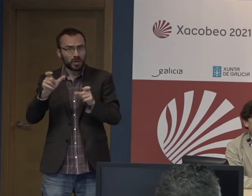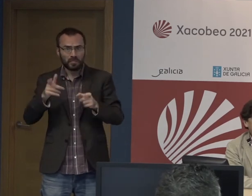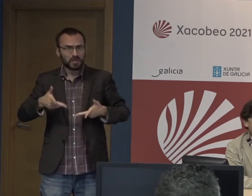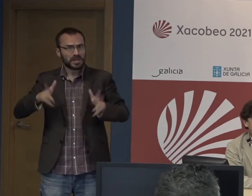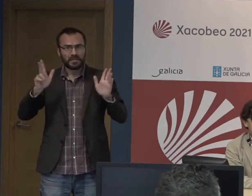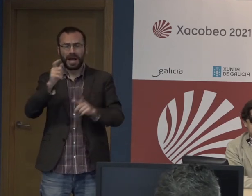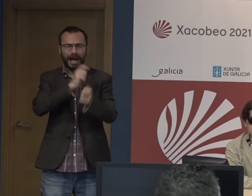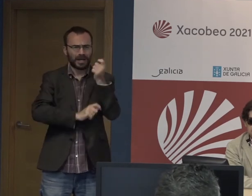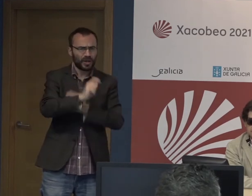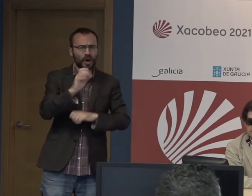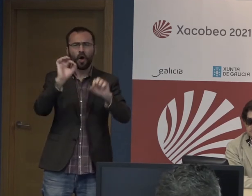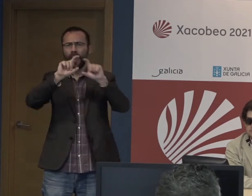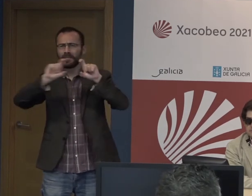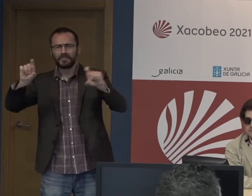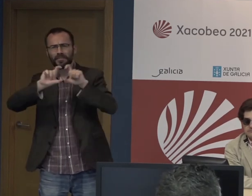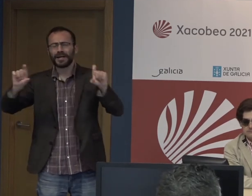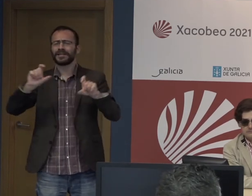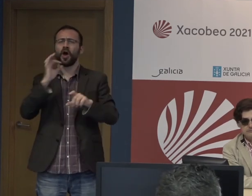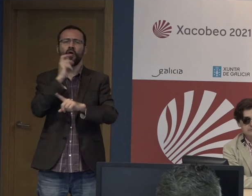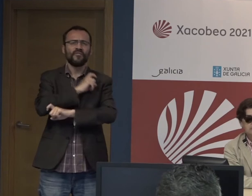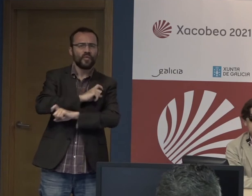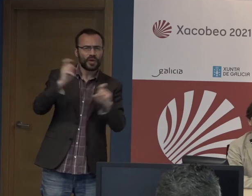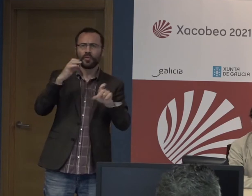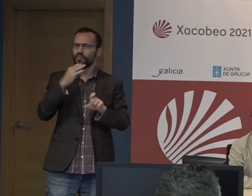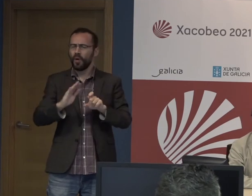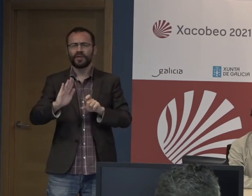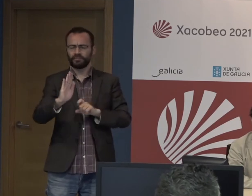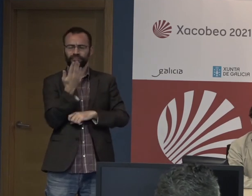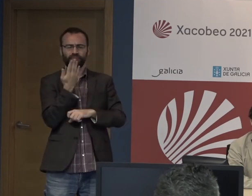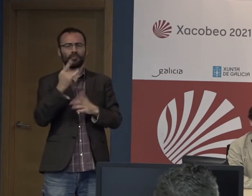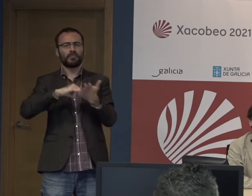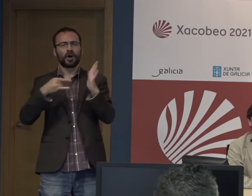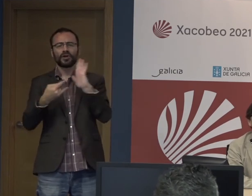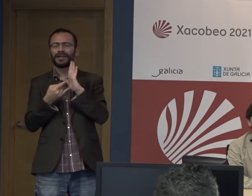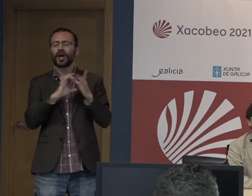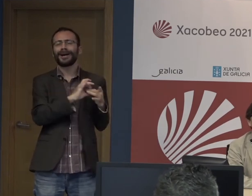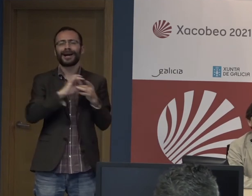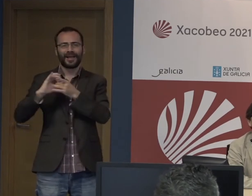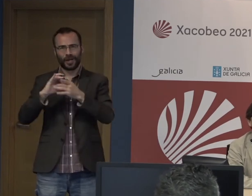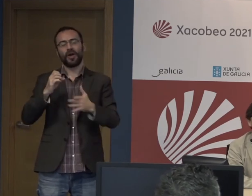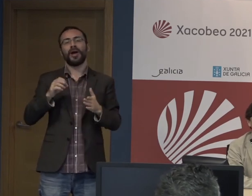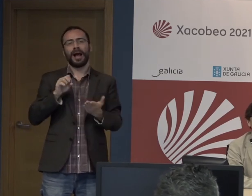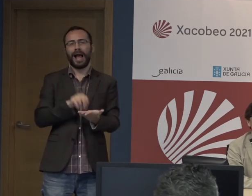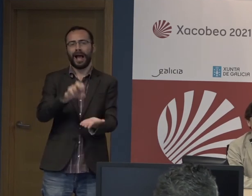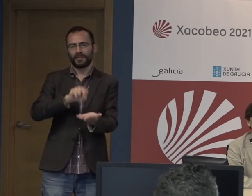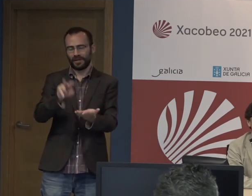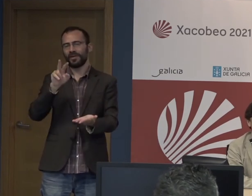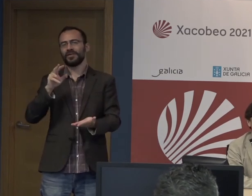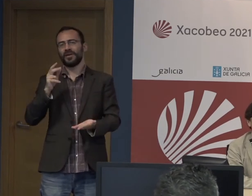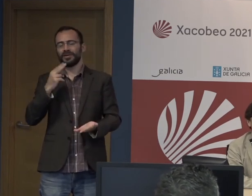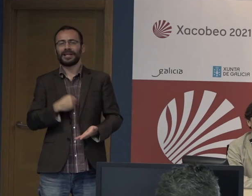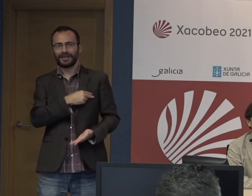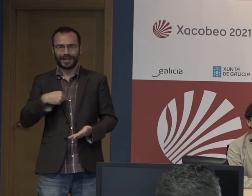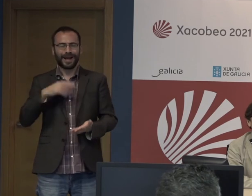cualquier asociación, cualquier empresa, cualquier fundación puede presentar proyectos relacionados con el cambio de Santiago, con sus